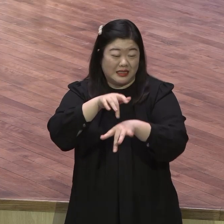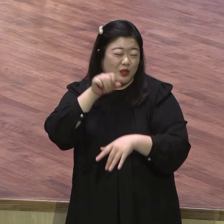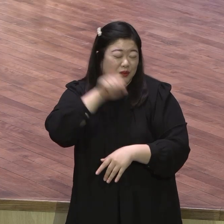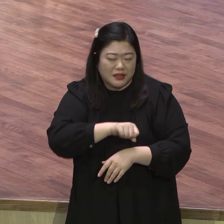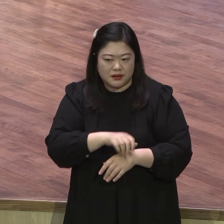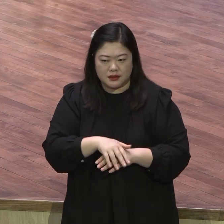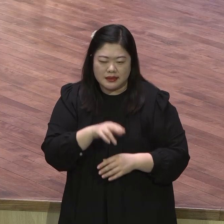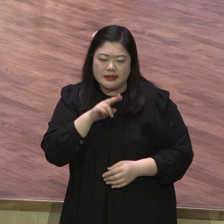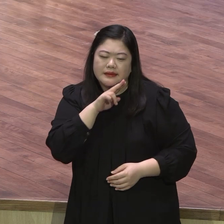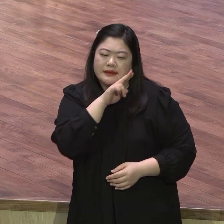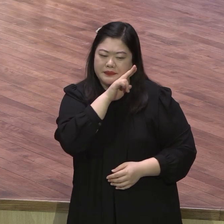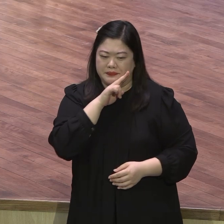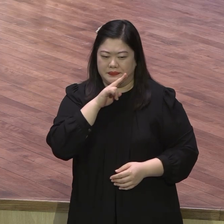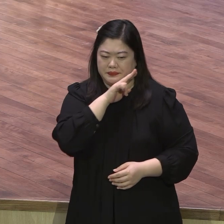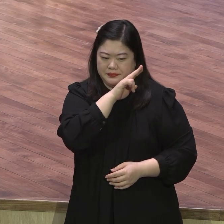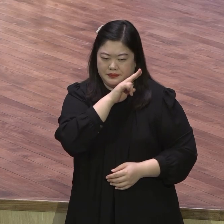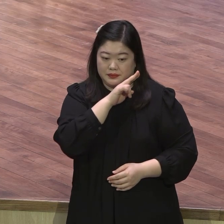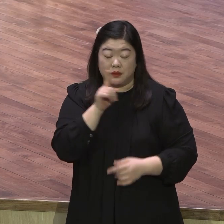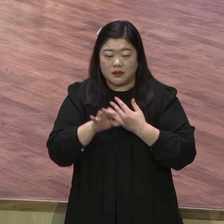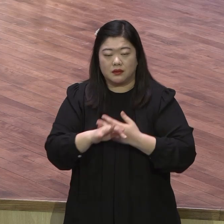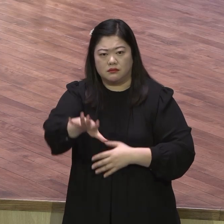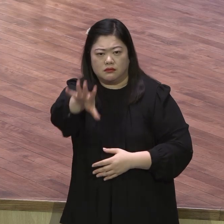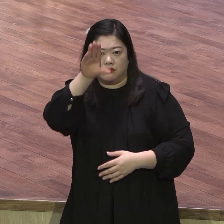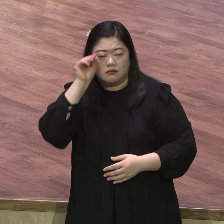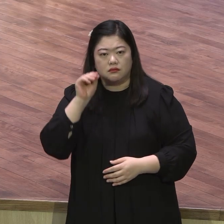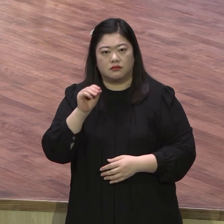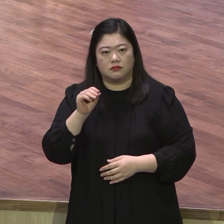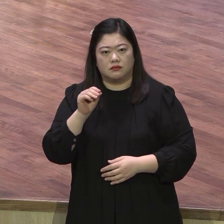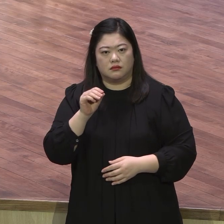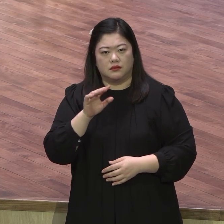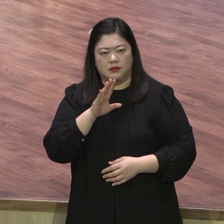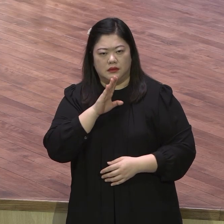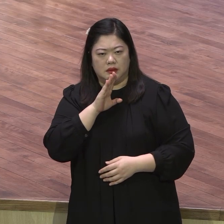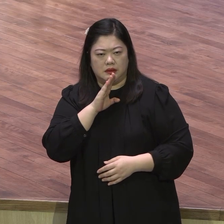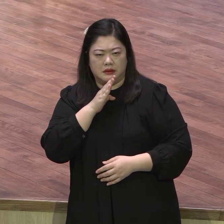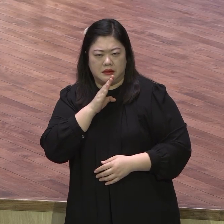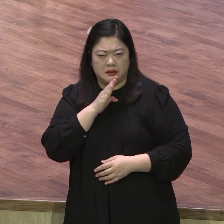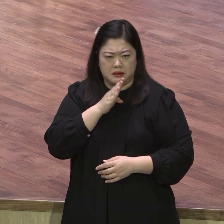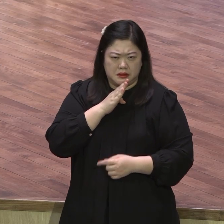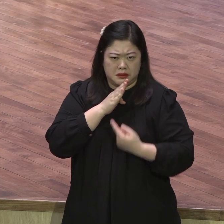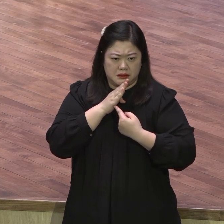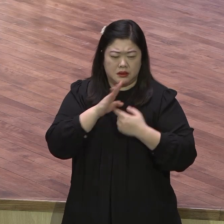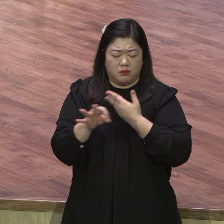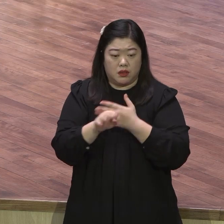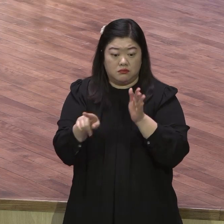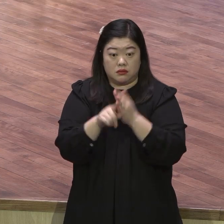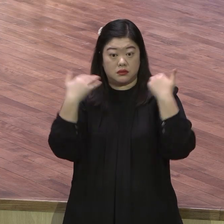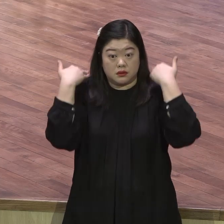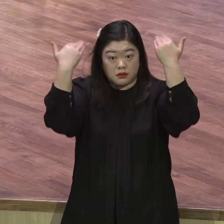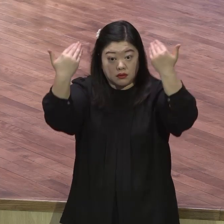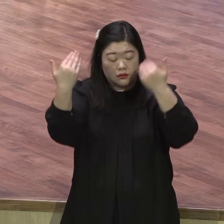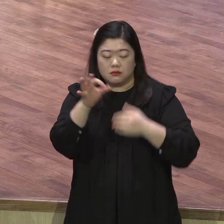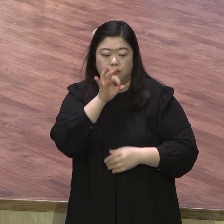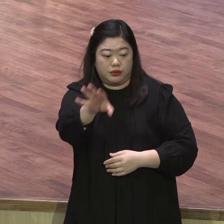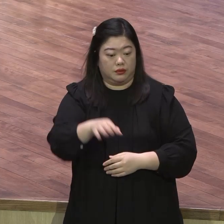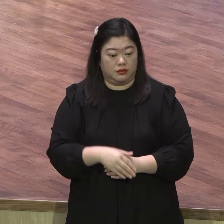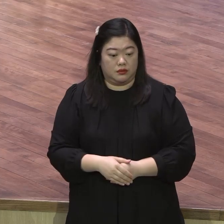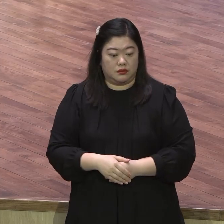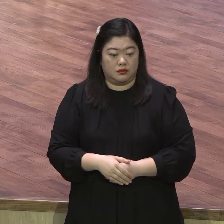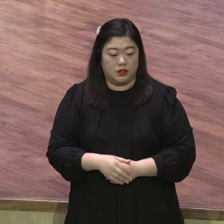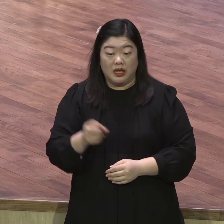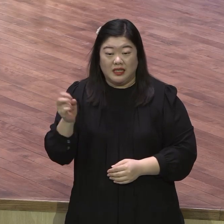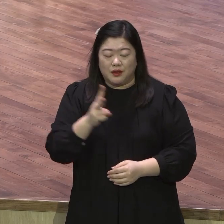들어가는 순간에 은혜 못 받거든요. 의심이 들어가는 순간에 믿음이 안 자르거든요. 의심이 들어가는 순간에 하나님 앞에